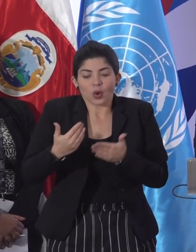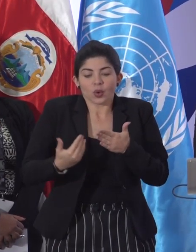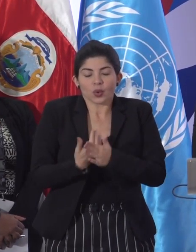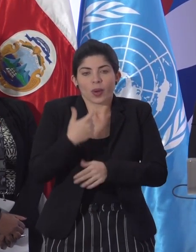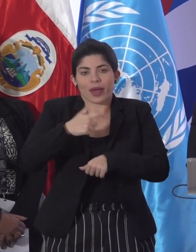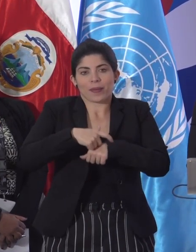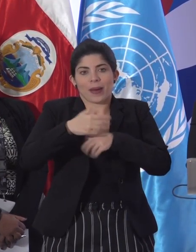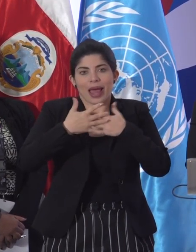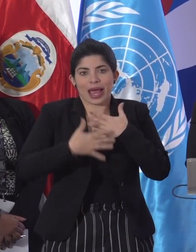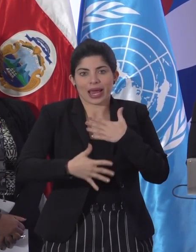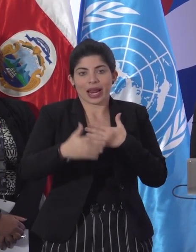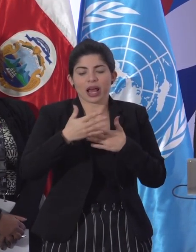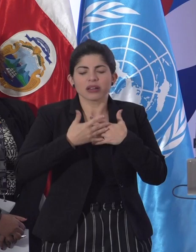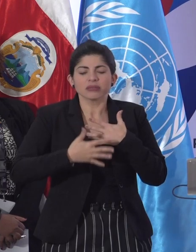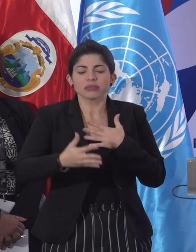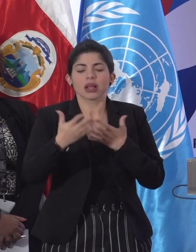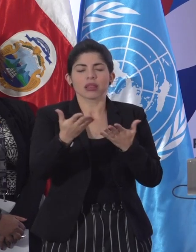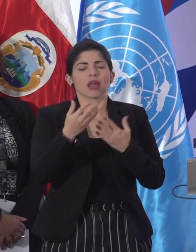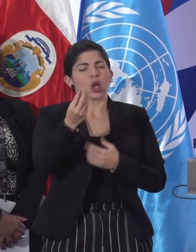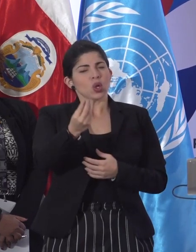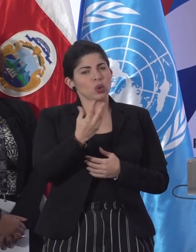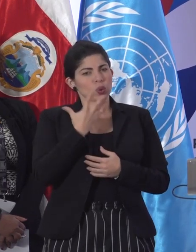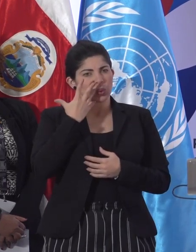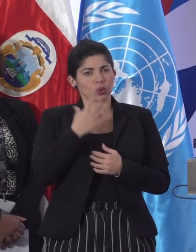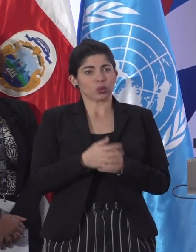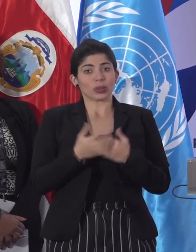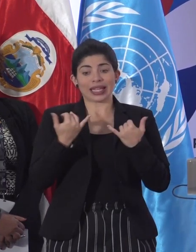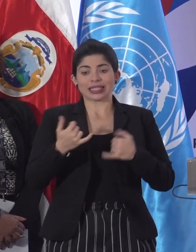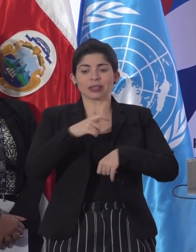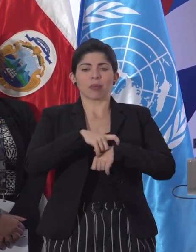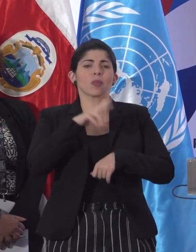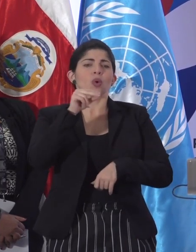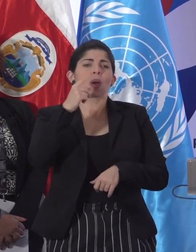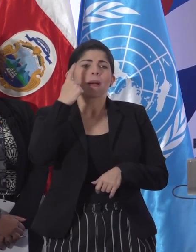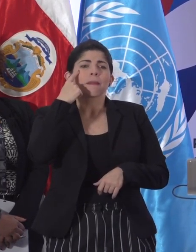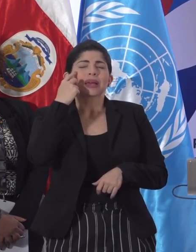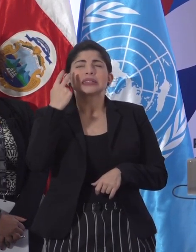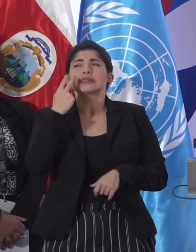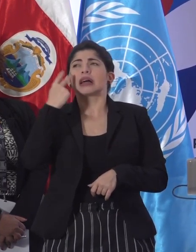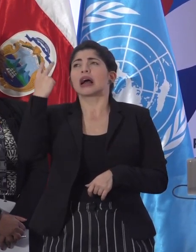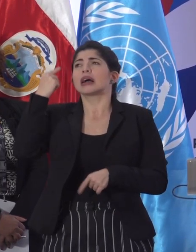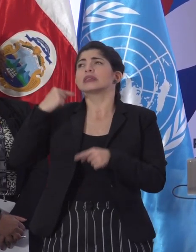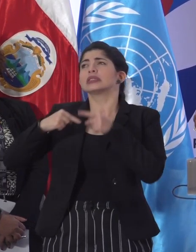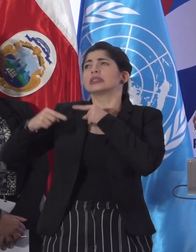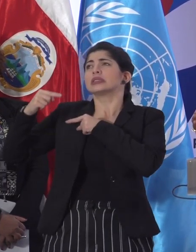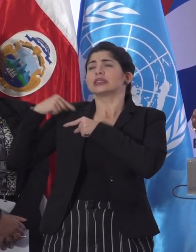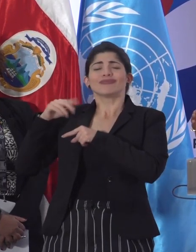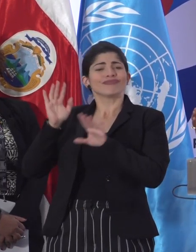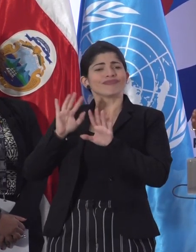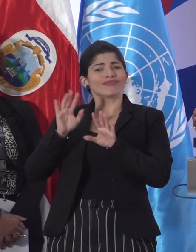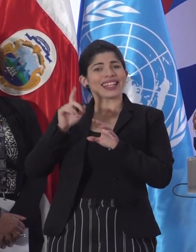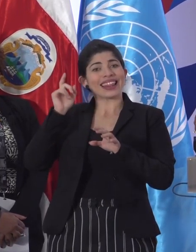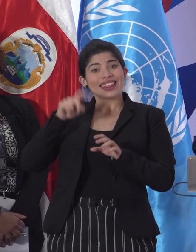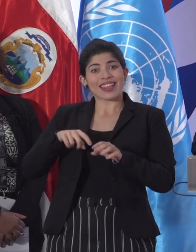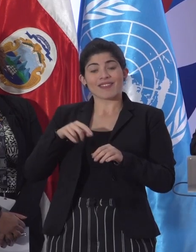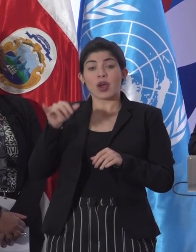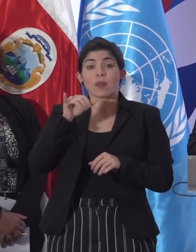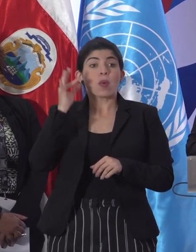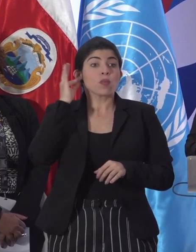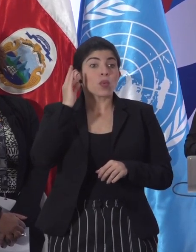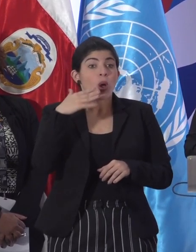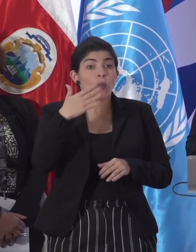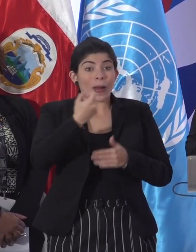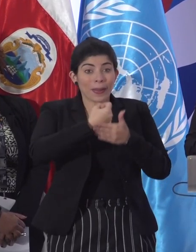una nueva era de luz. Este momento no es el momento para pensar en los retrocesos. Tenemos que pasar, como pasan todas las